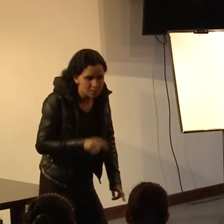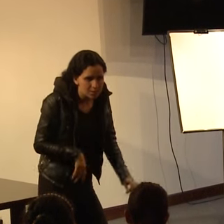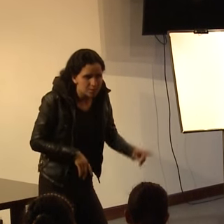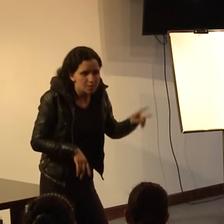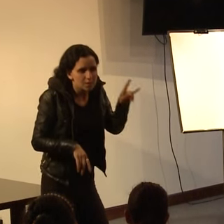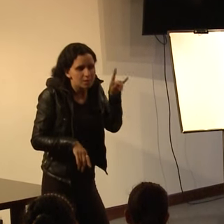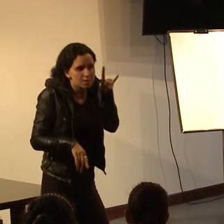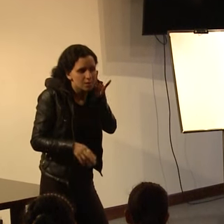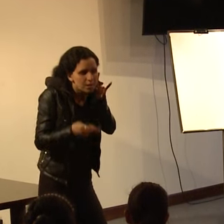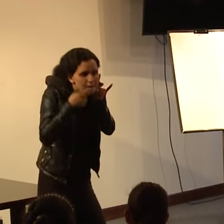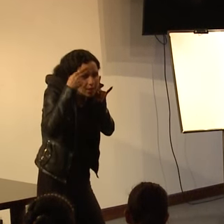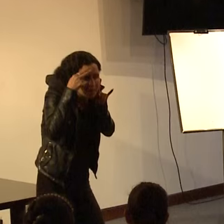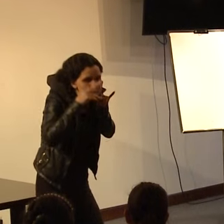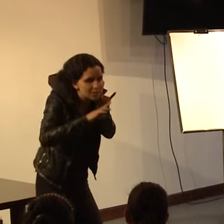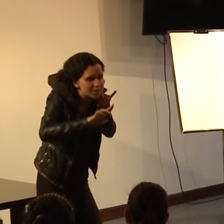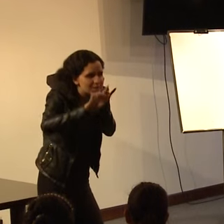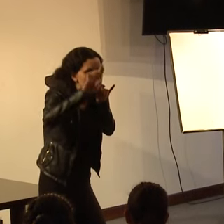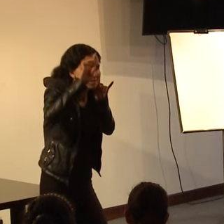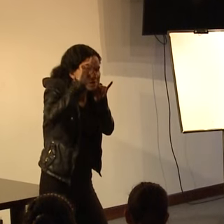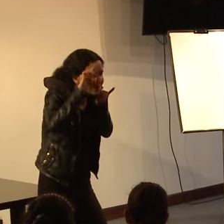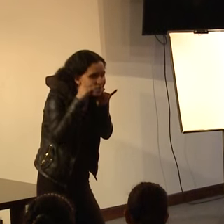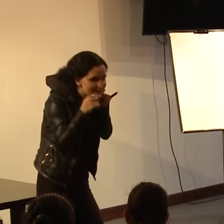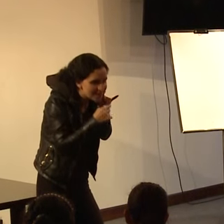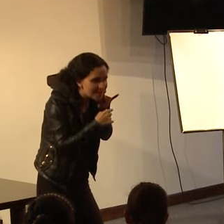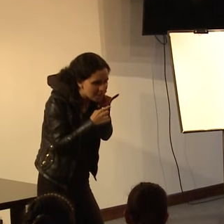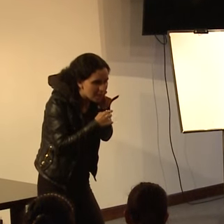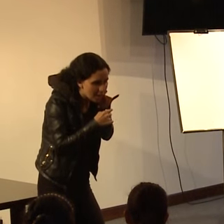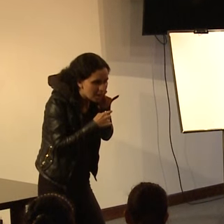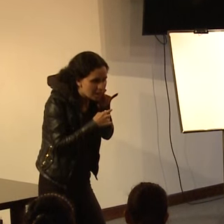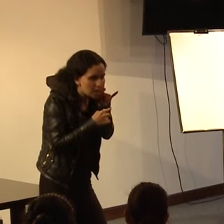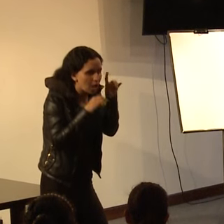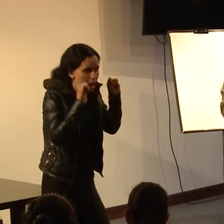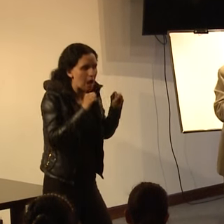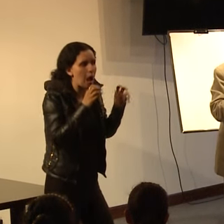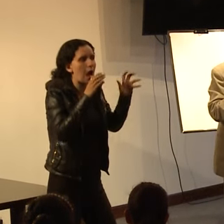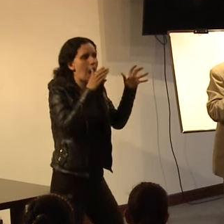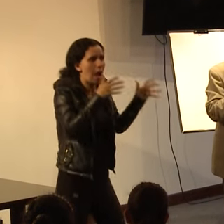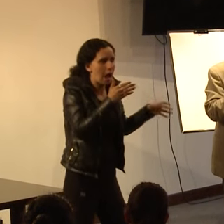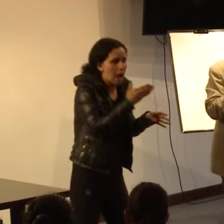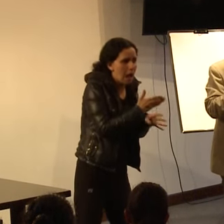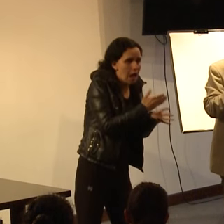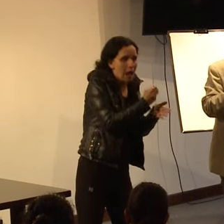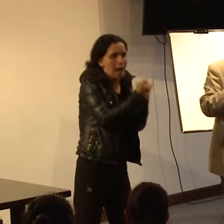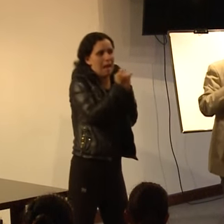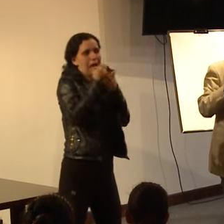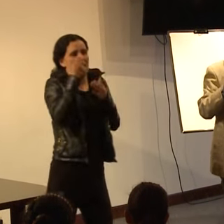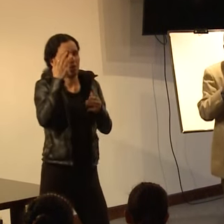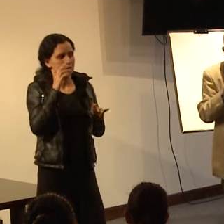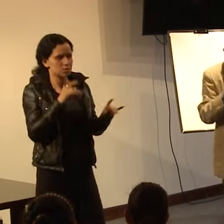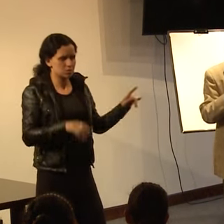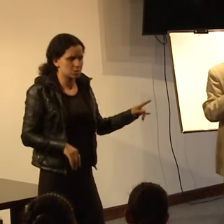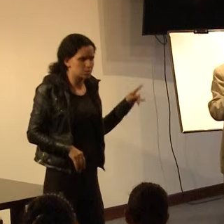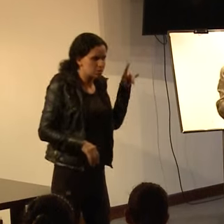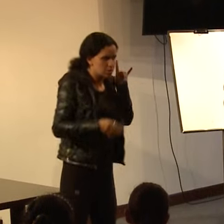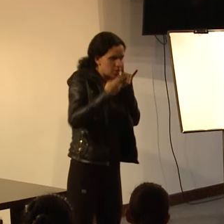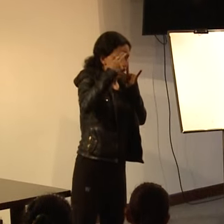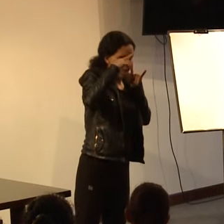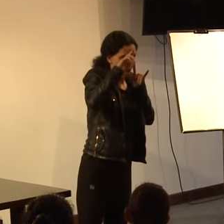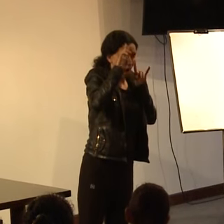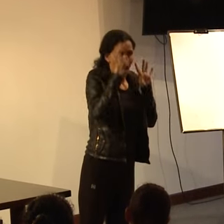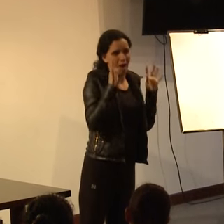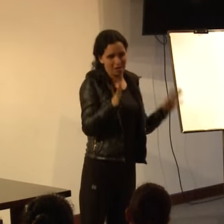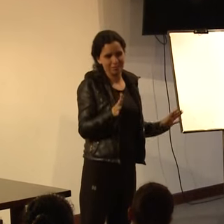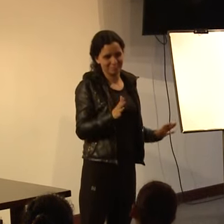y amplio también de la palabra, pues entonces seguramente va a resolver muchos problemas de su vida. Si yo logro escuchar, eso es